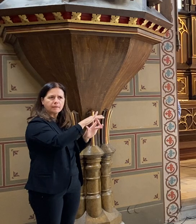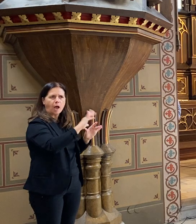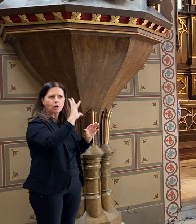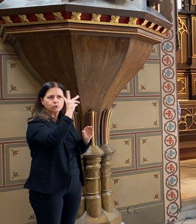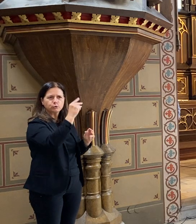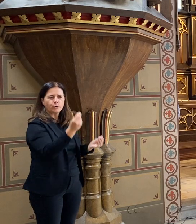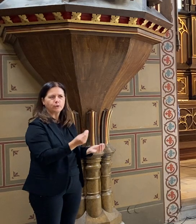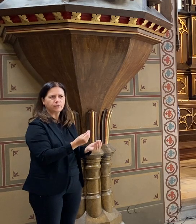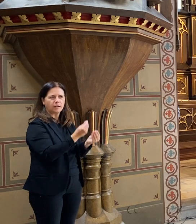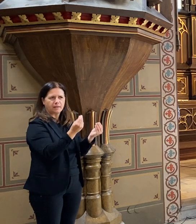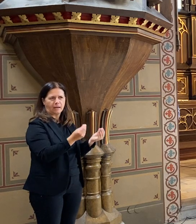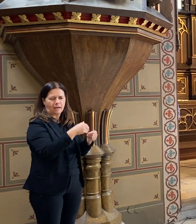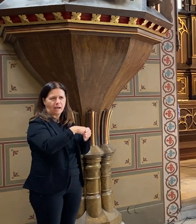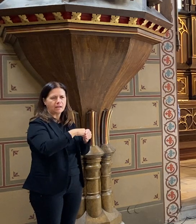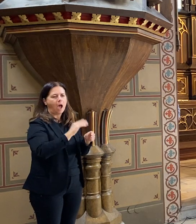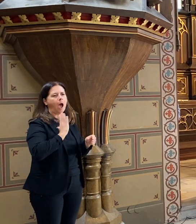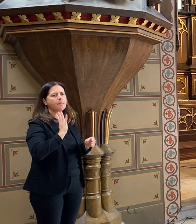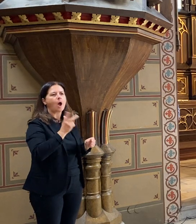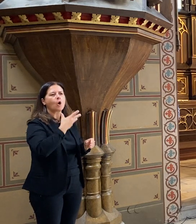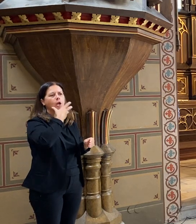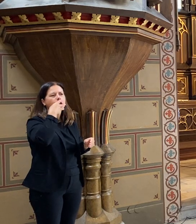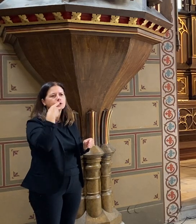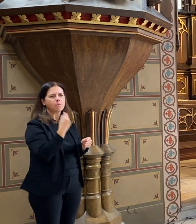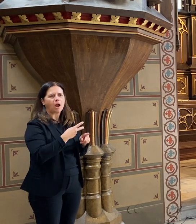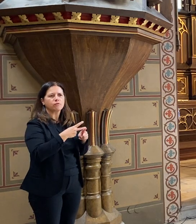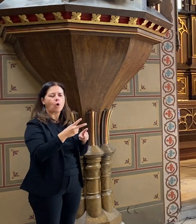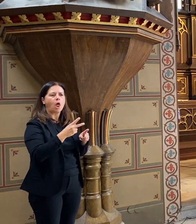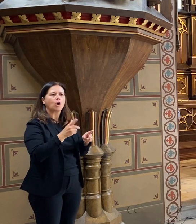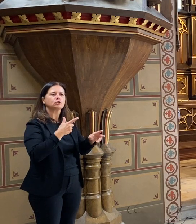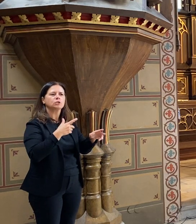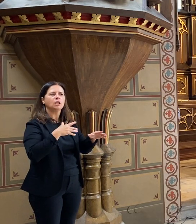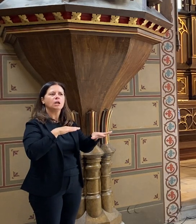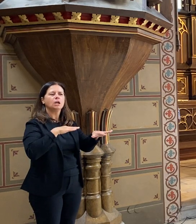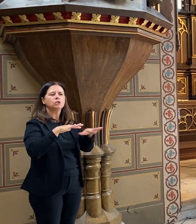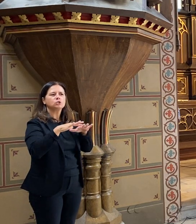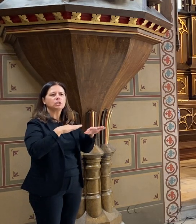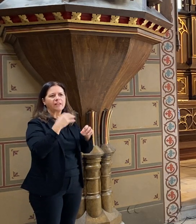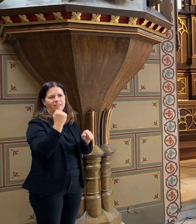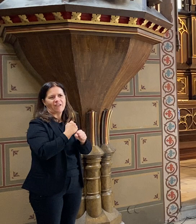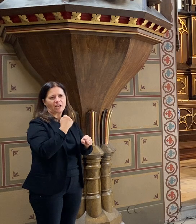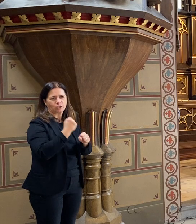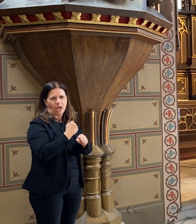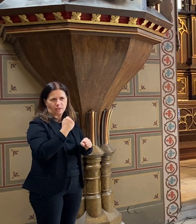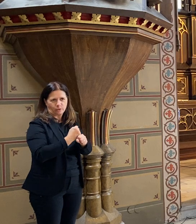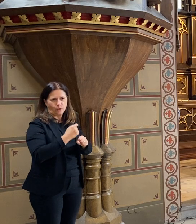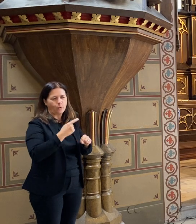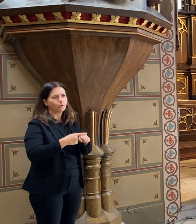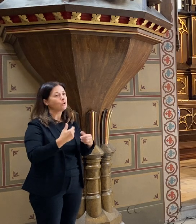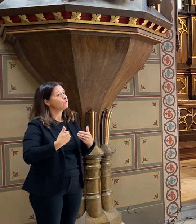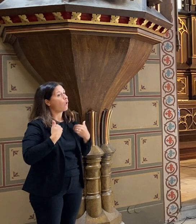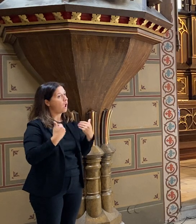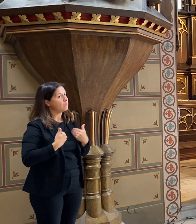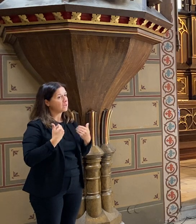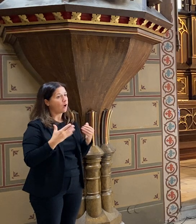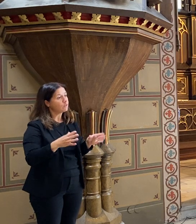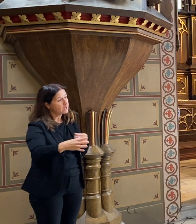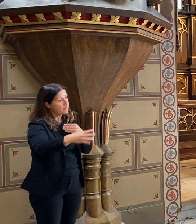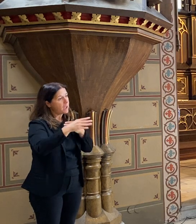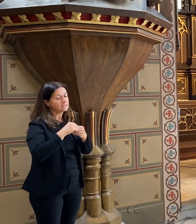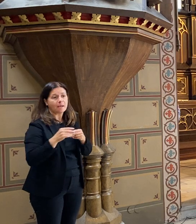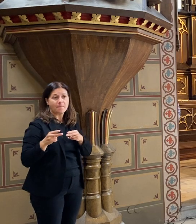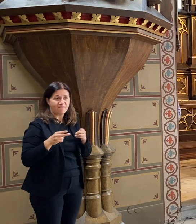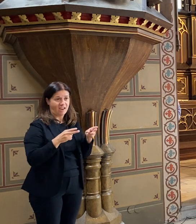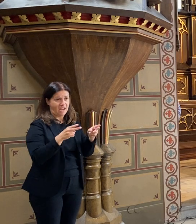schönen Dingen, aber auch geschmackvollen aus der Stadtwerkstatt und freue mich auf gemeinsame